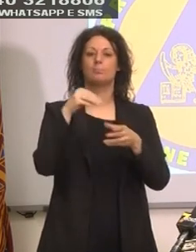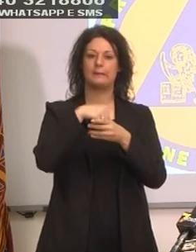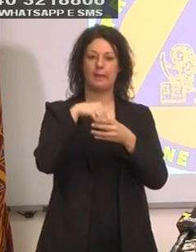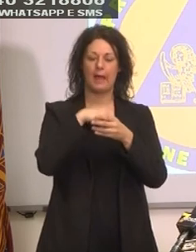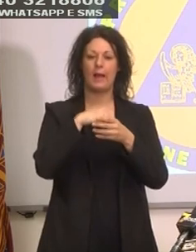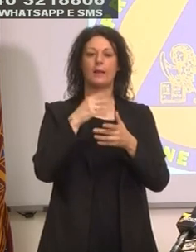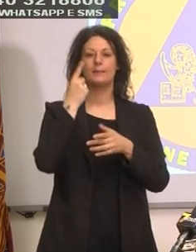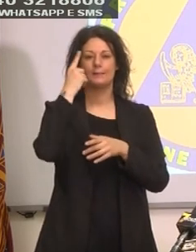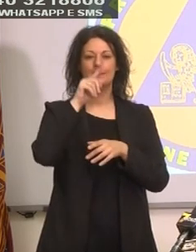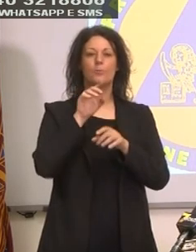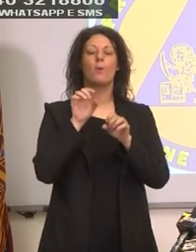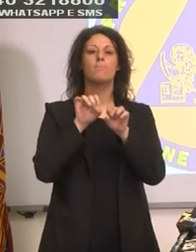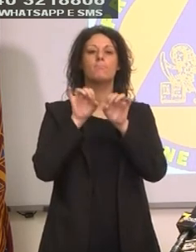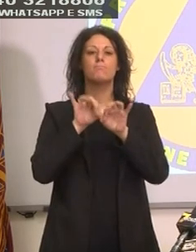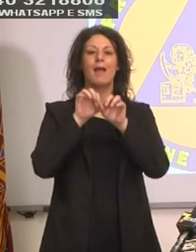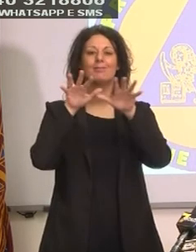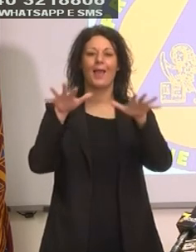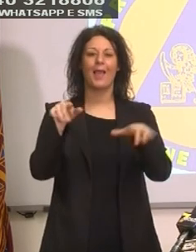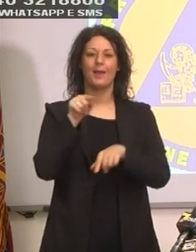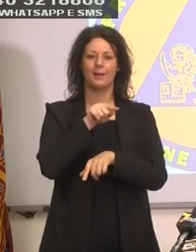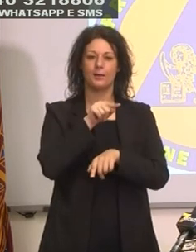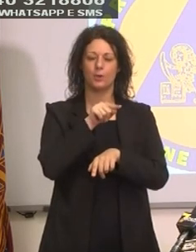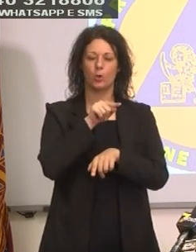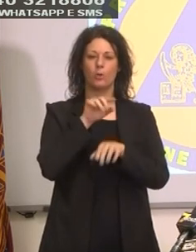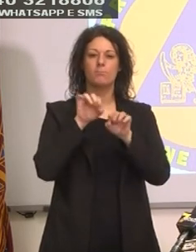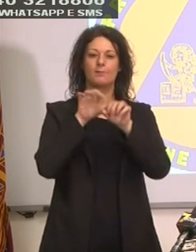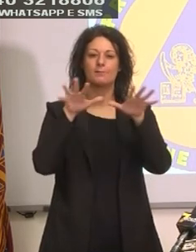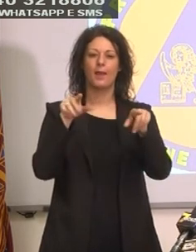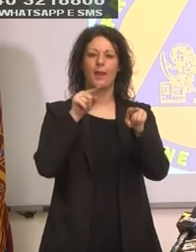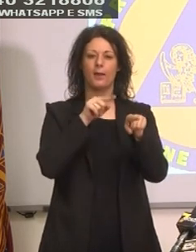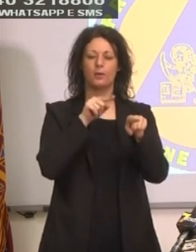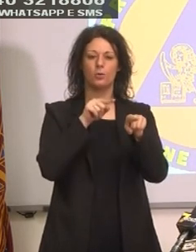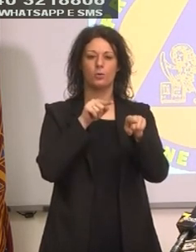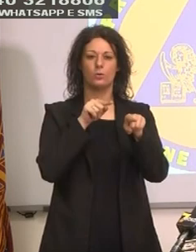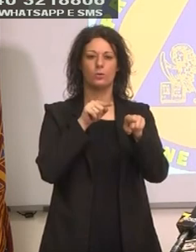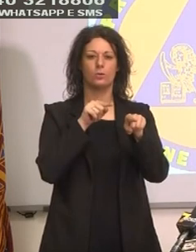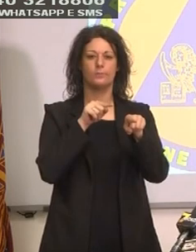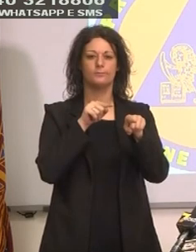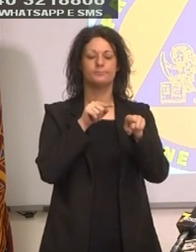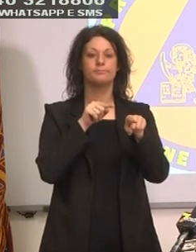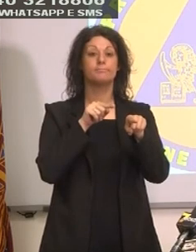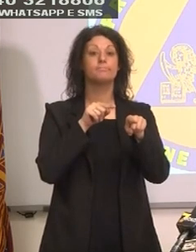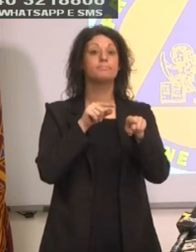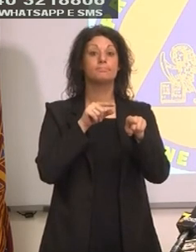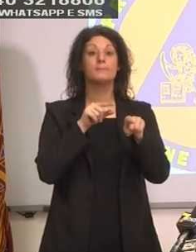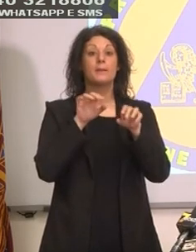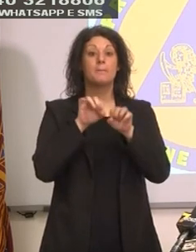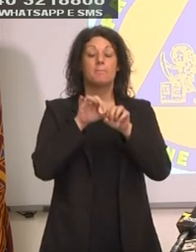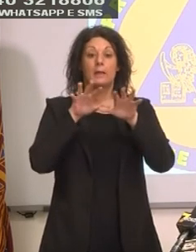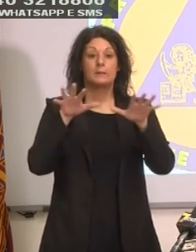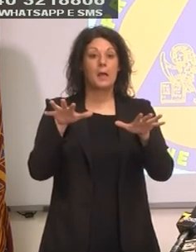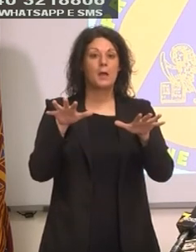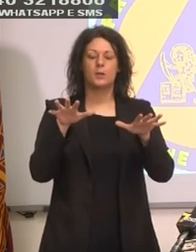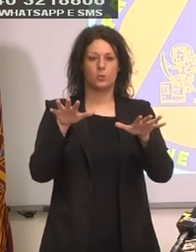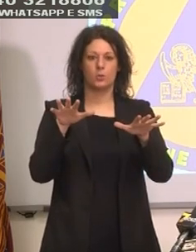è un'infezione di un batterio peraltro che è un batterio che non usualmente si